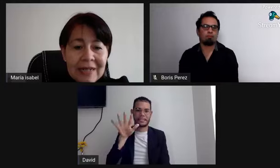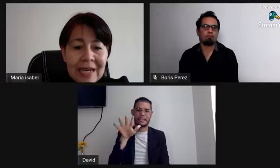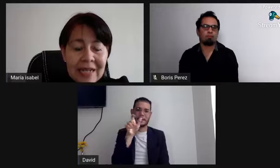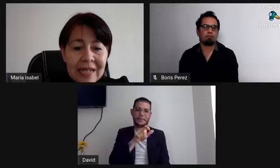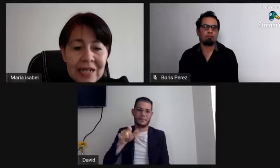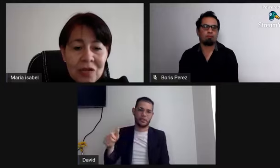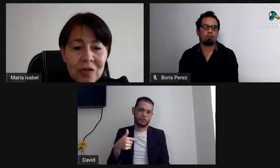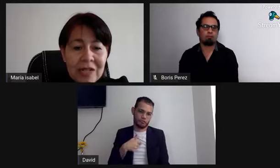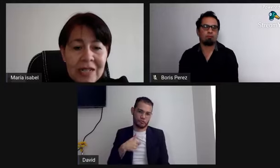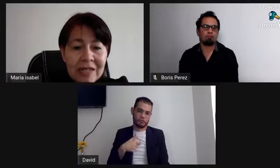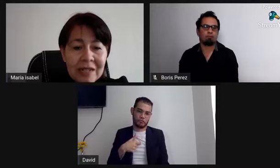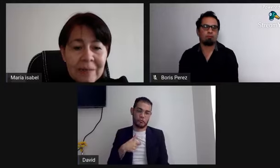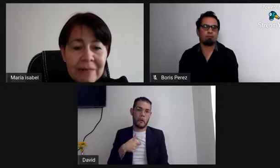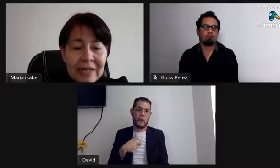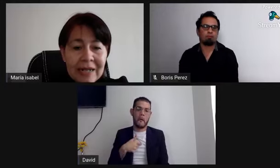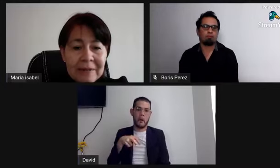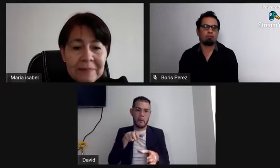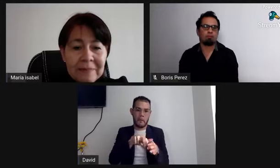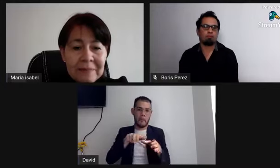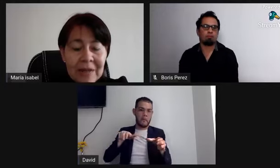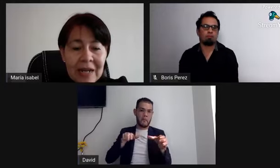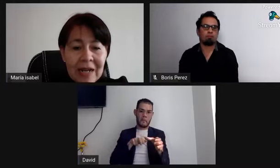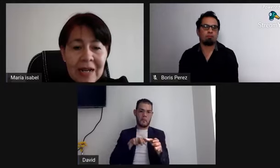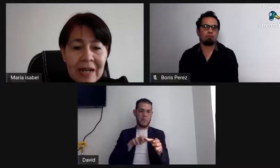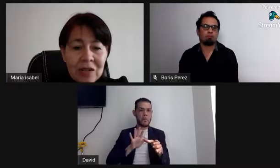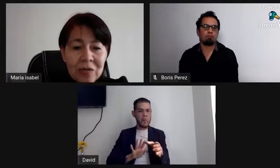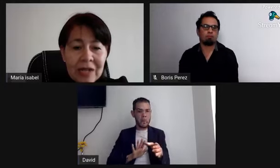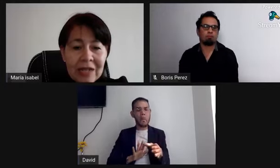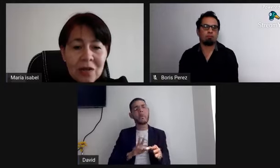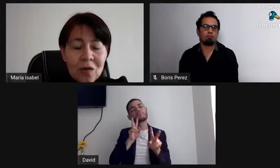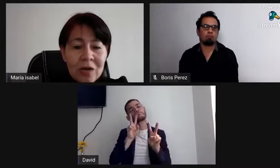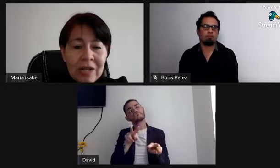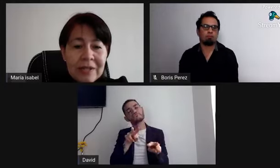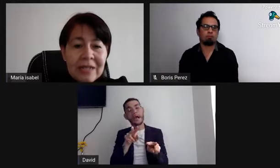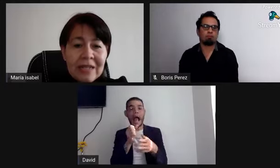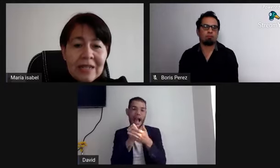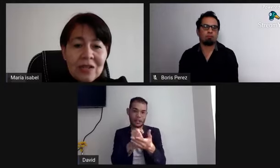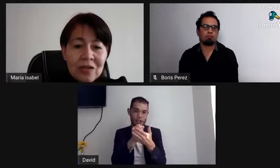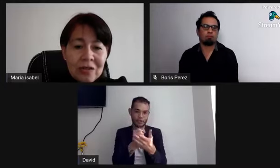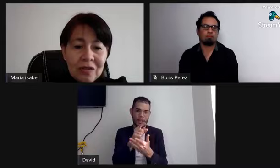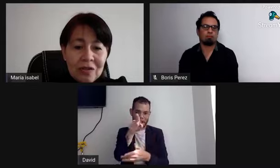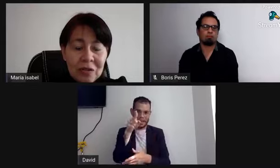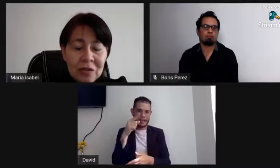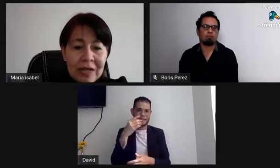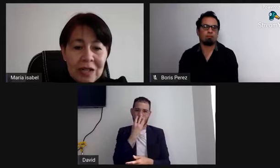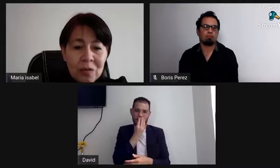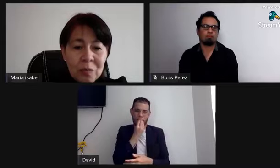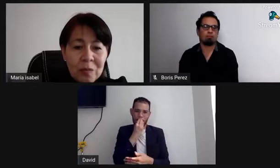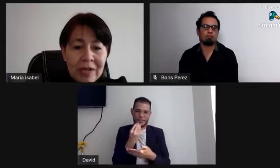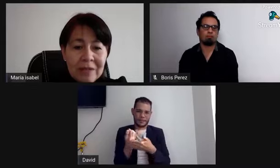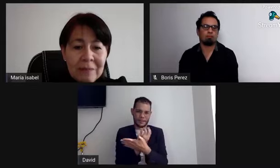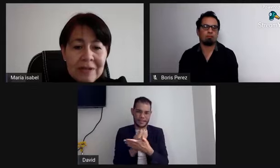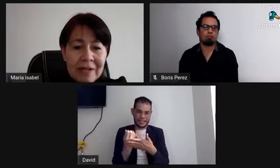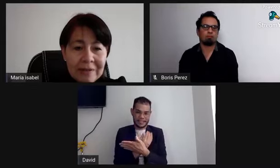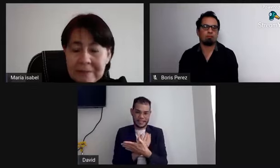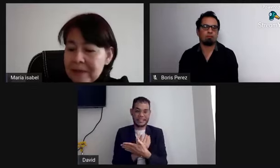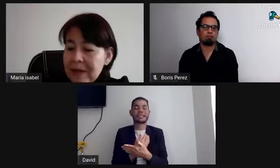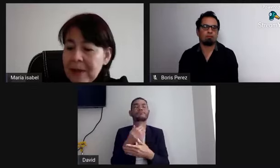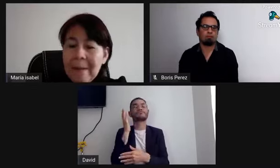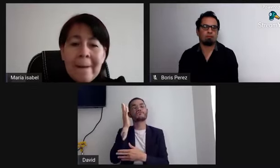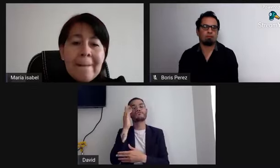la pantalla y estoy lista para ayudarte con la presentación, entonces para que tú puedas